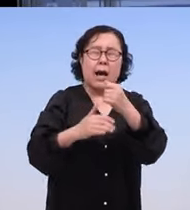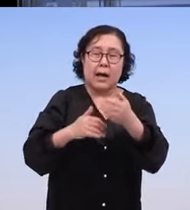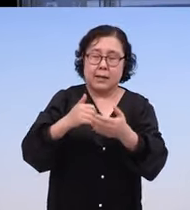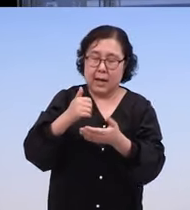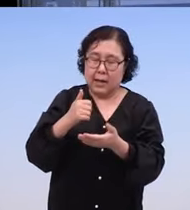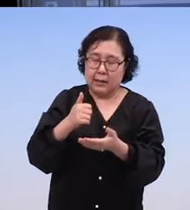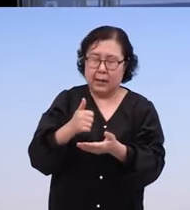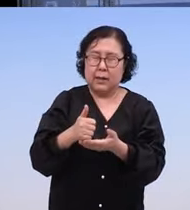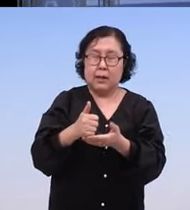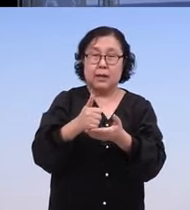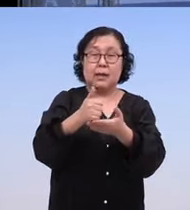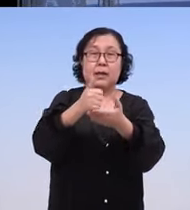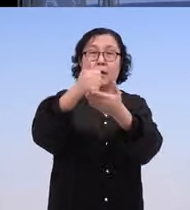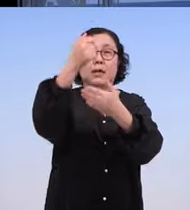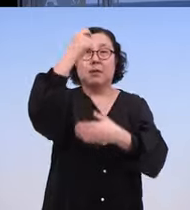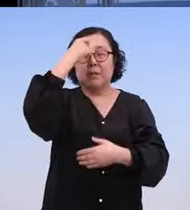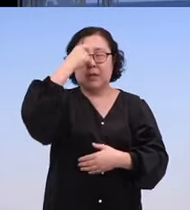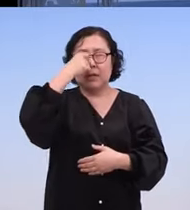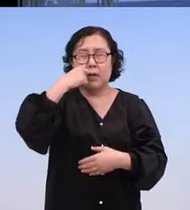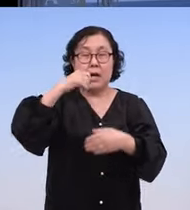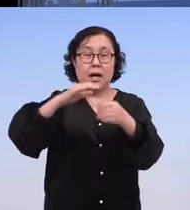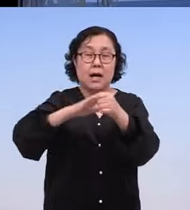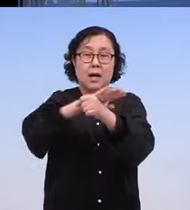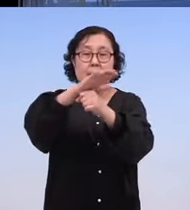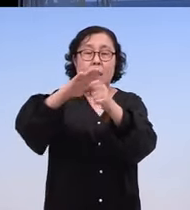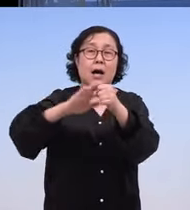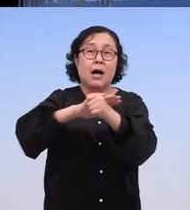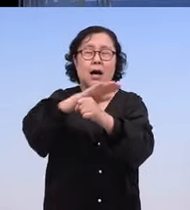하나님 인자한 귀로서